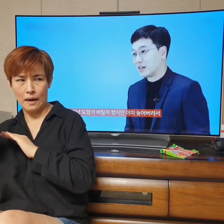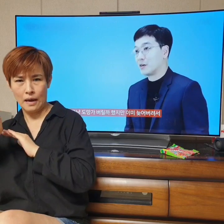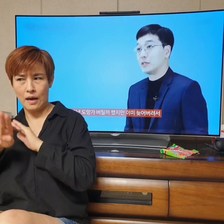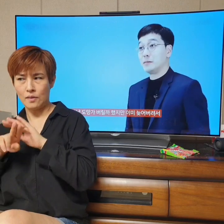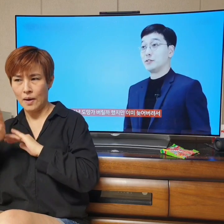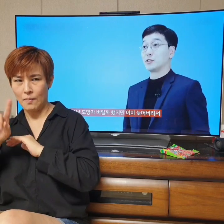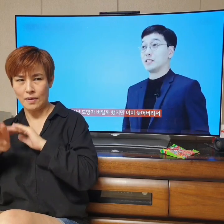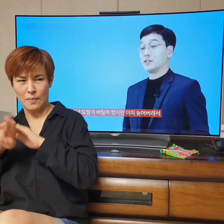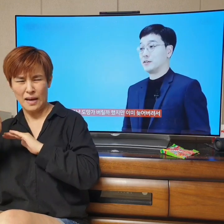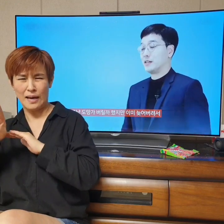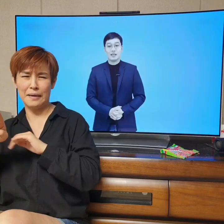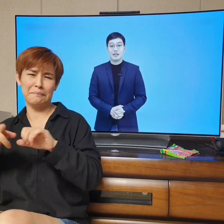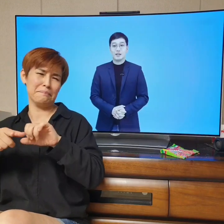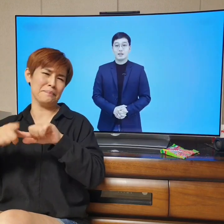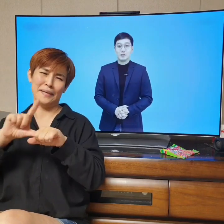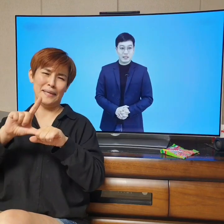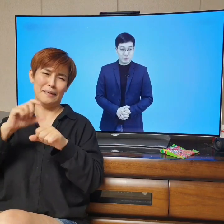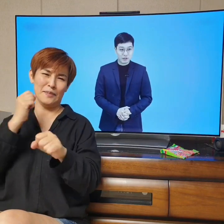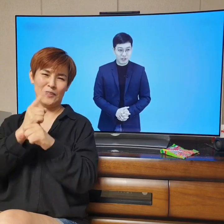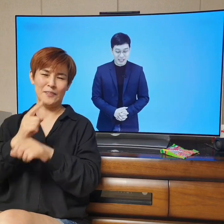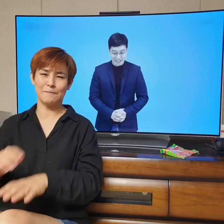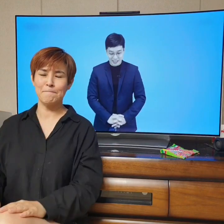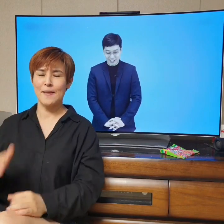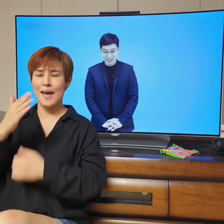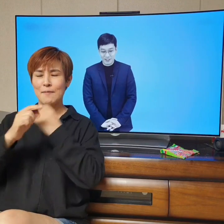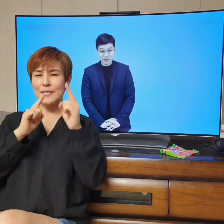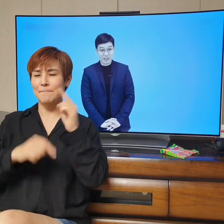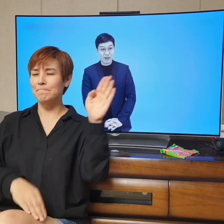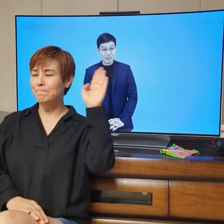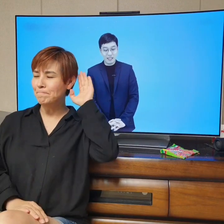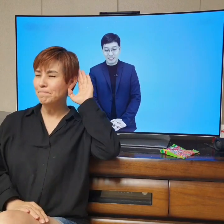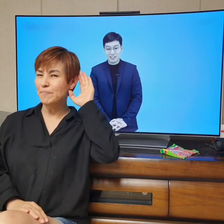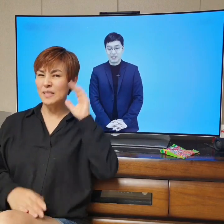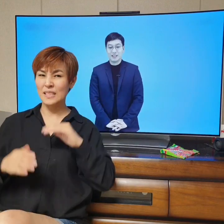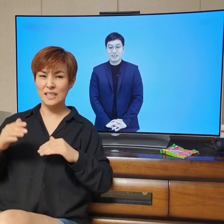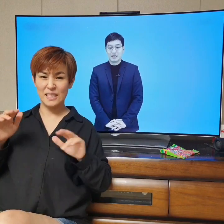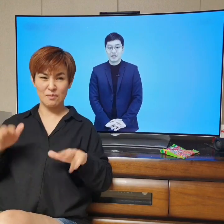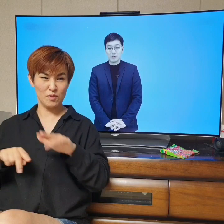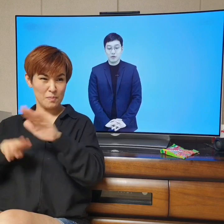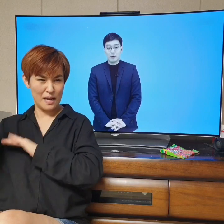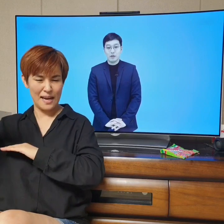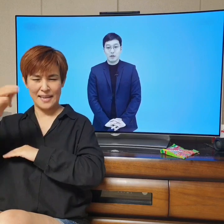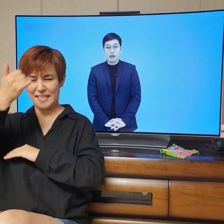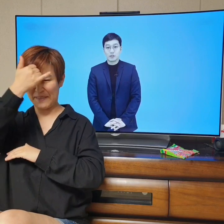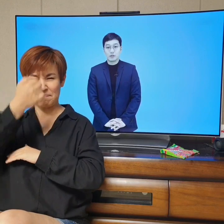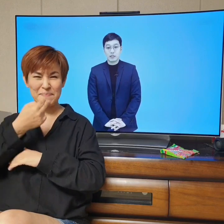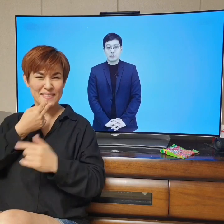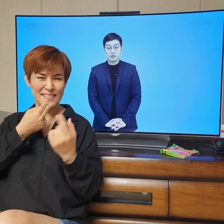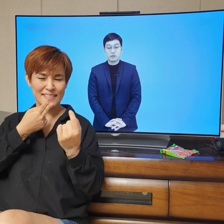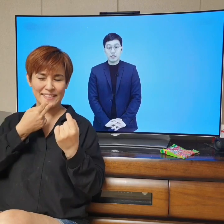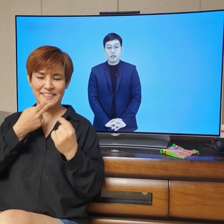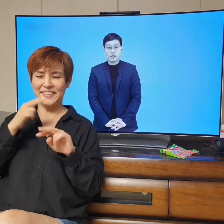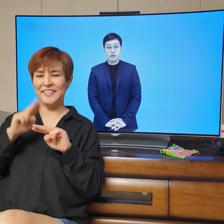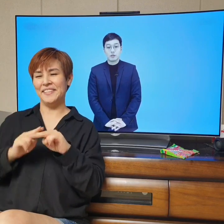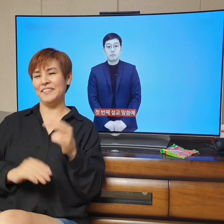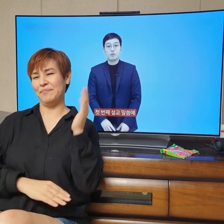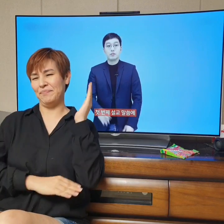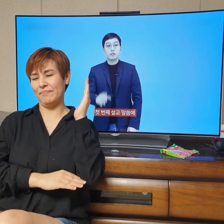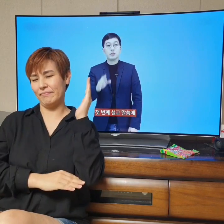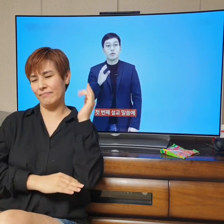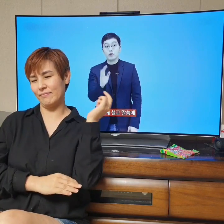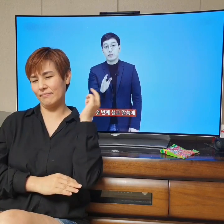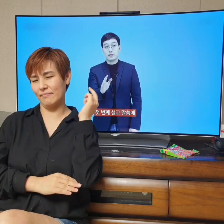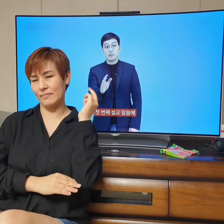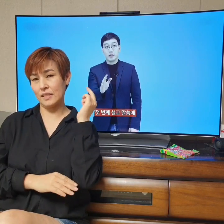도망갈까? 막 이러고 생각하고 있는데 이미 늦었잖아요. 그래서 이 말씀은 들어야 되겠다. 여기서 나가면 예의가 아니지 생각하고 앉아서 말씀을 듣는데,